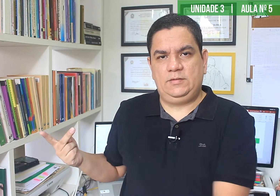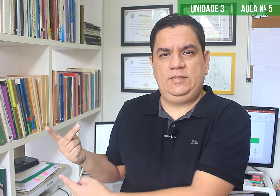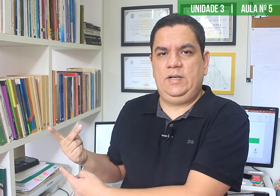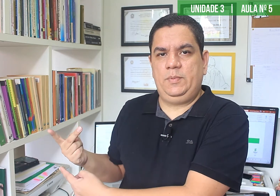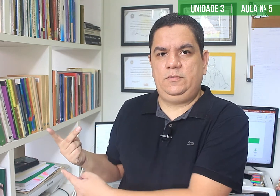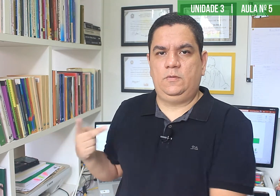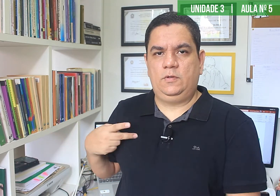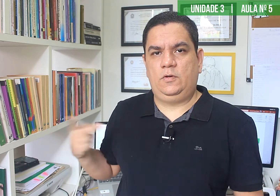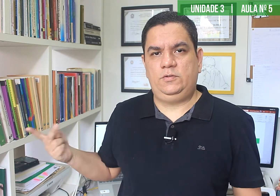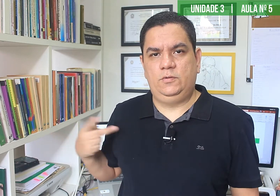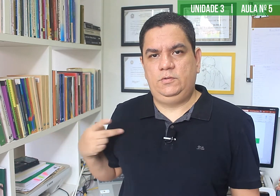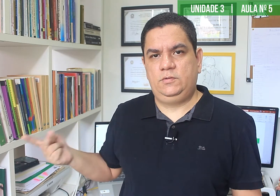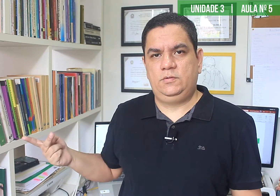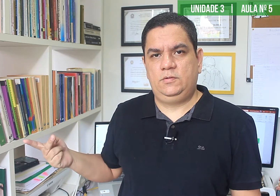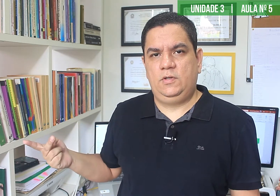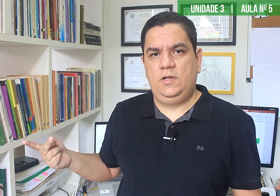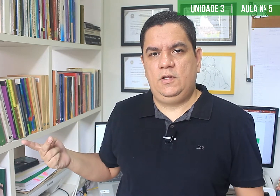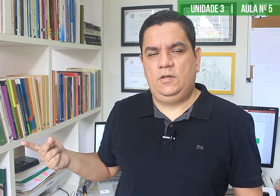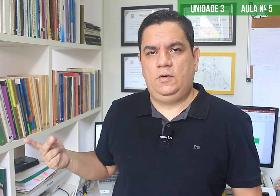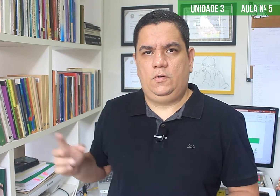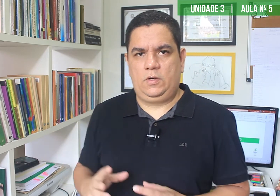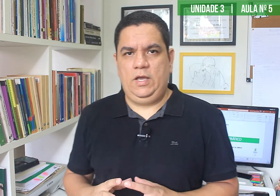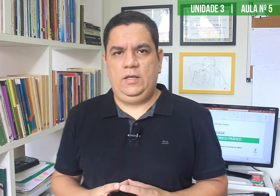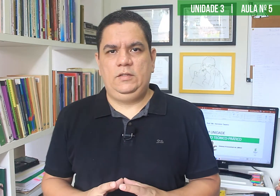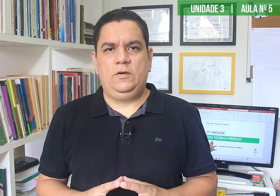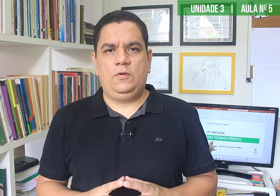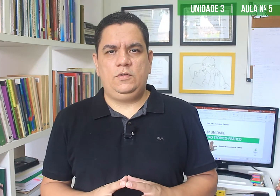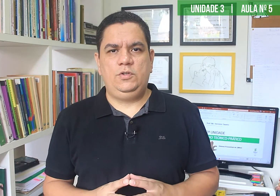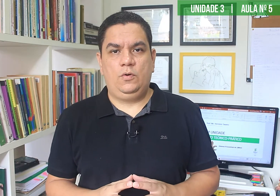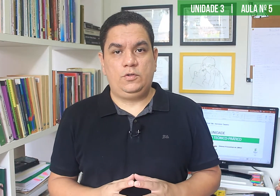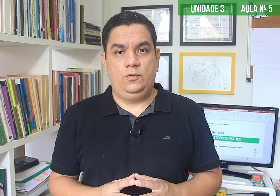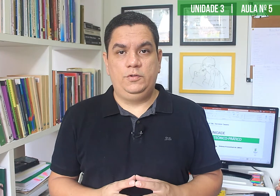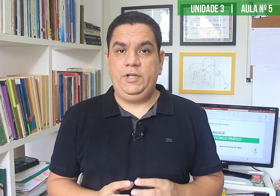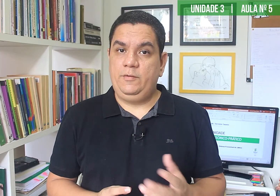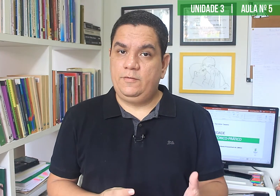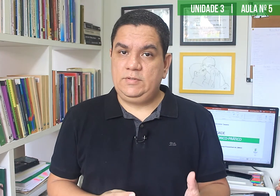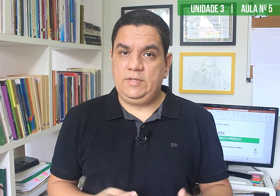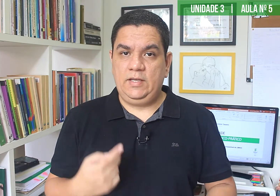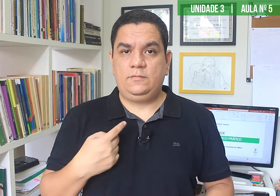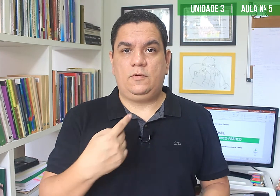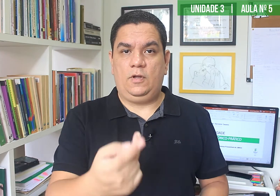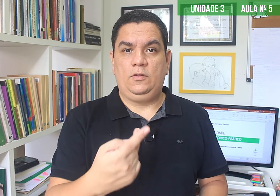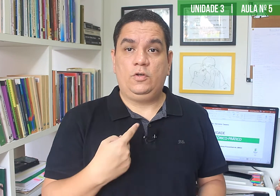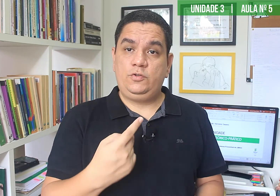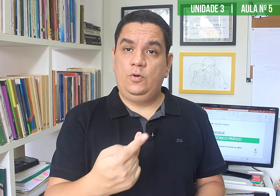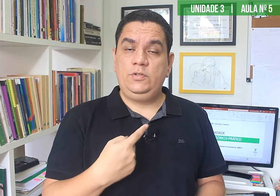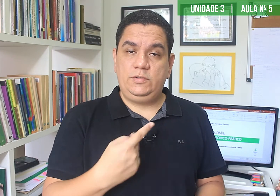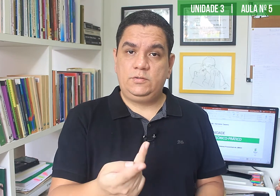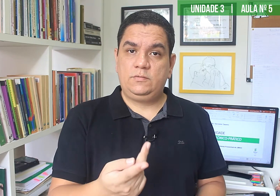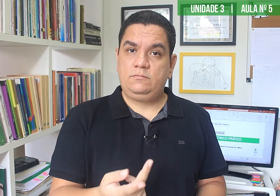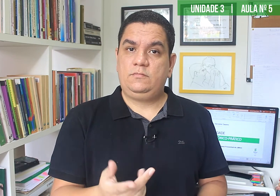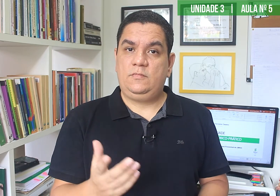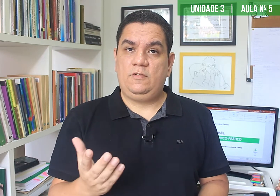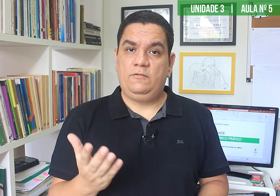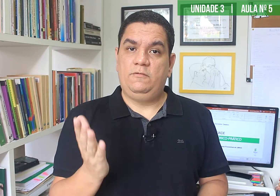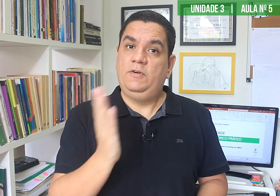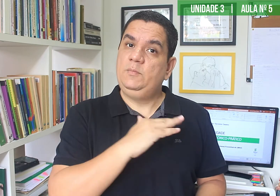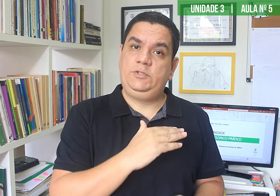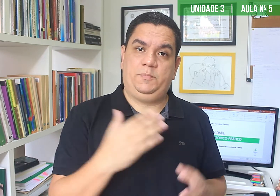terceira pessoa, nós dois, ok? Então quando eu digo nós dois, eu e você, olha, nós dois vamos